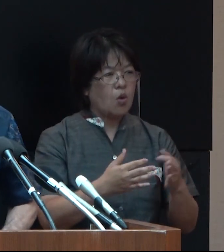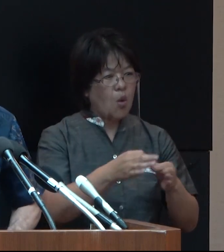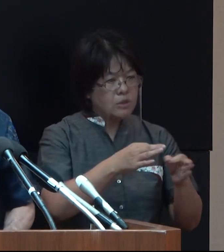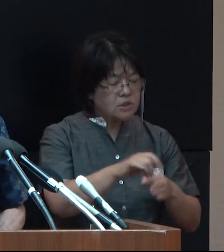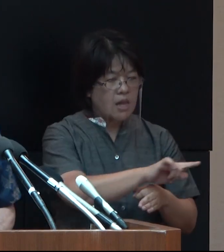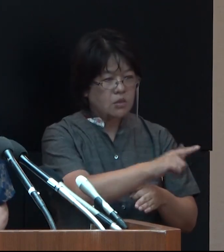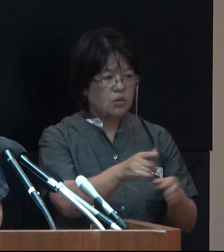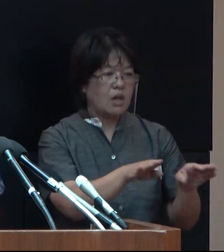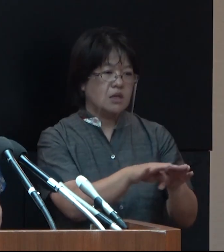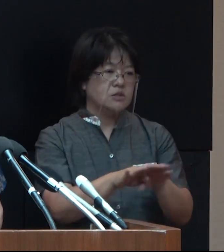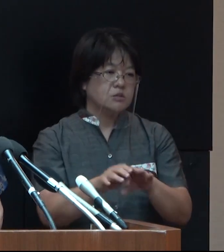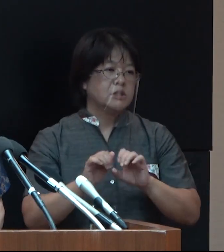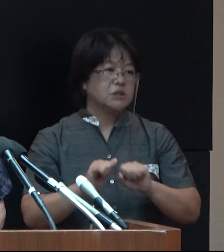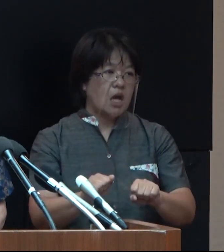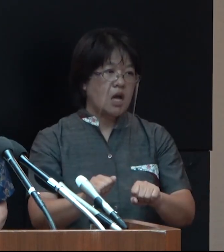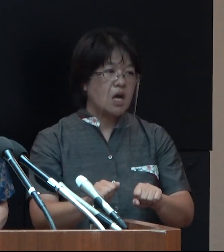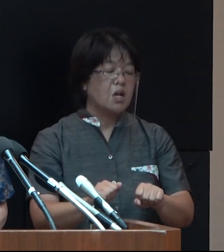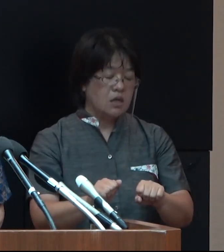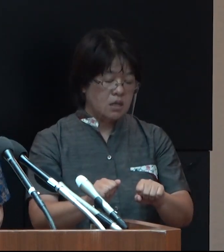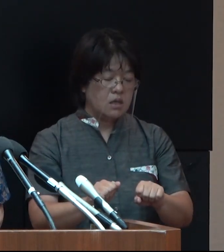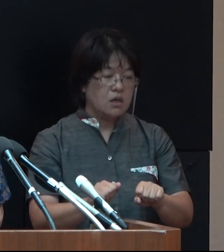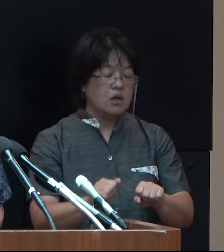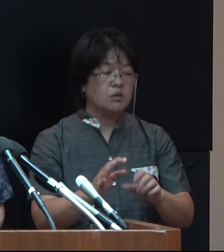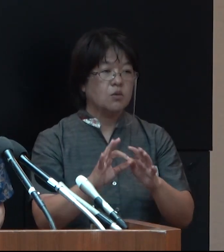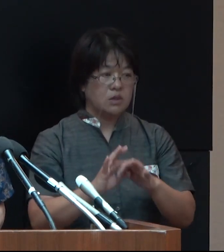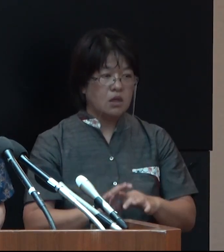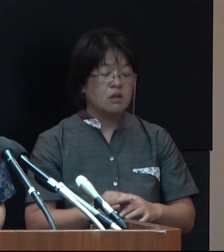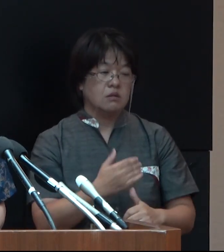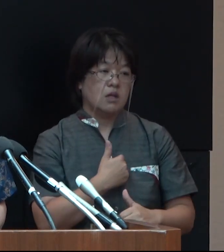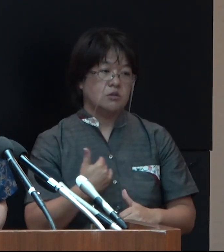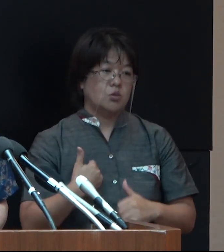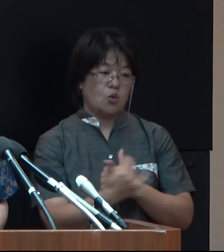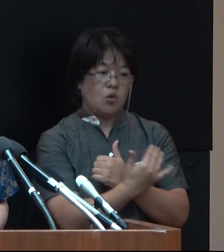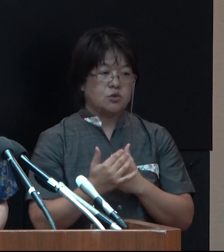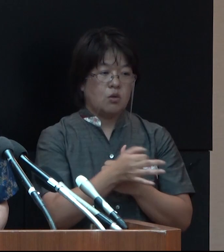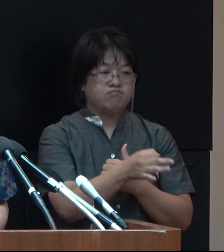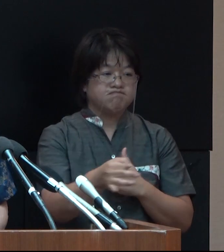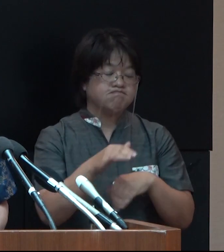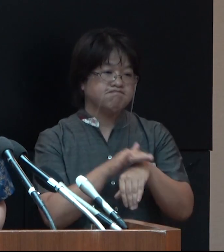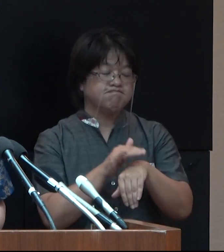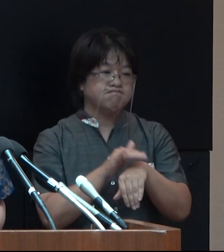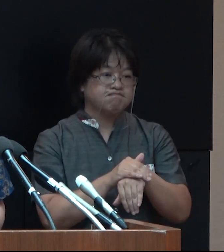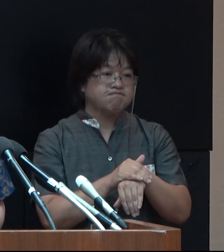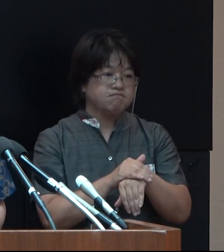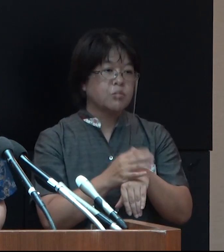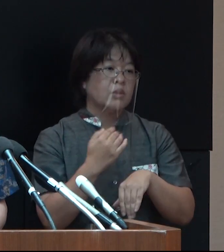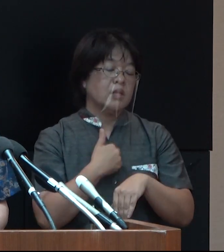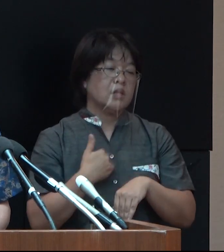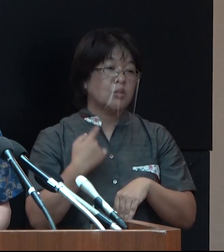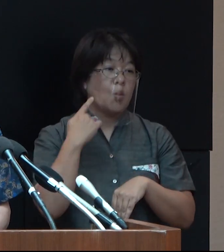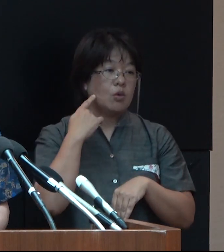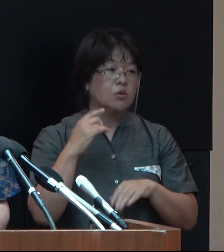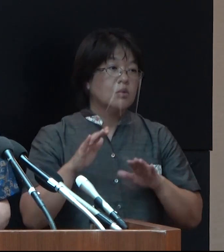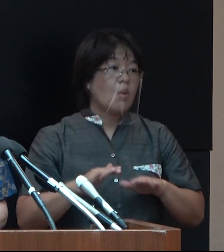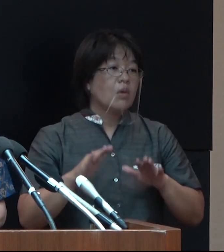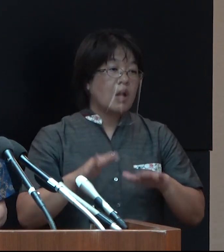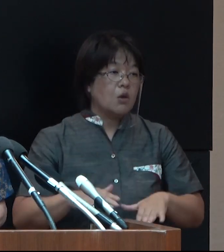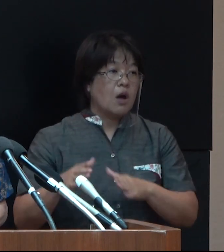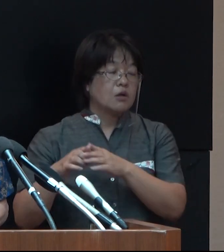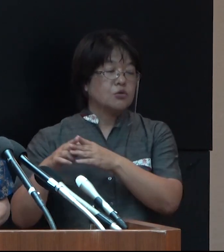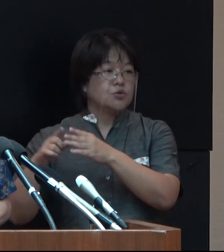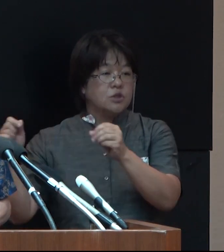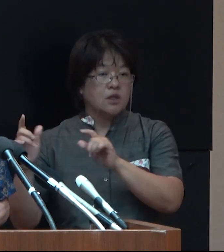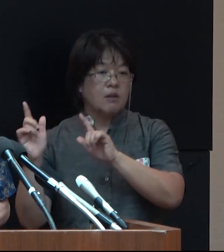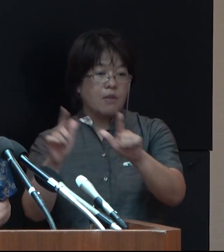で、結局は休業補償という形で補償を受け取られたんだと思います。しかし今回は国ではなく県